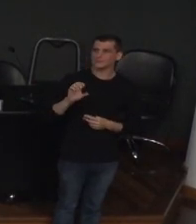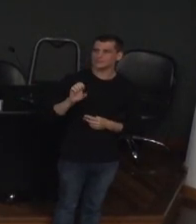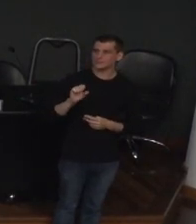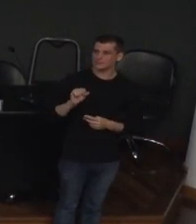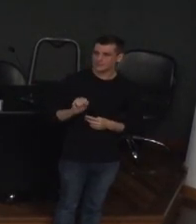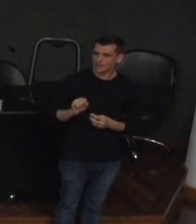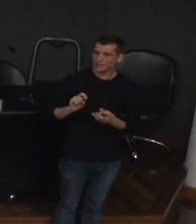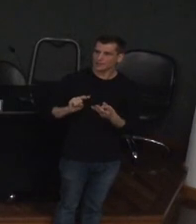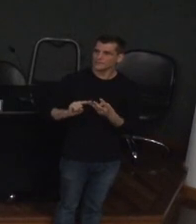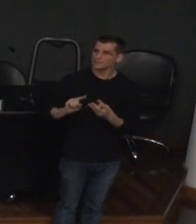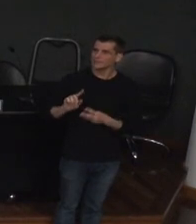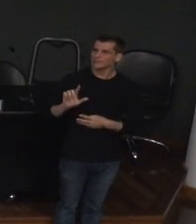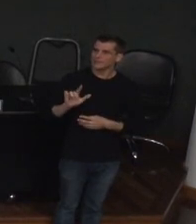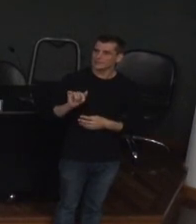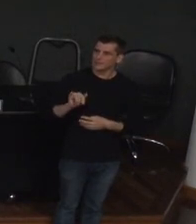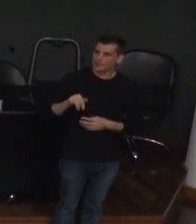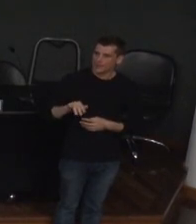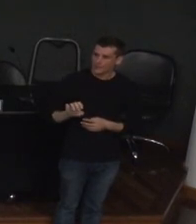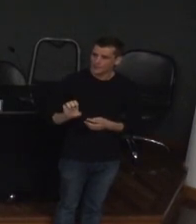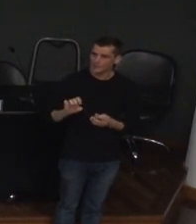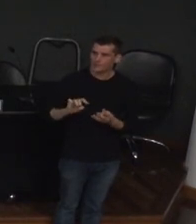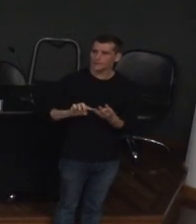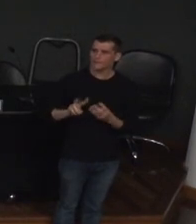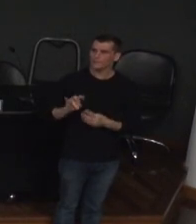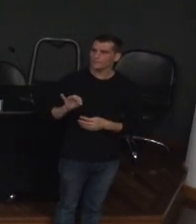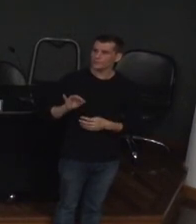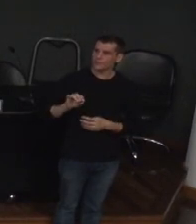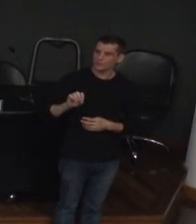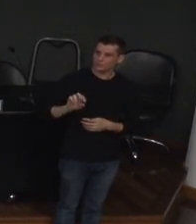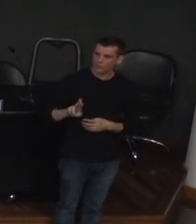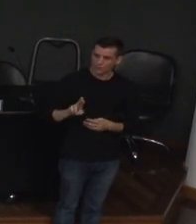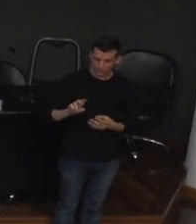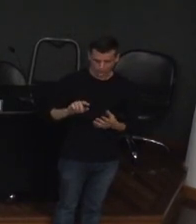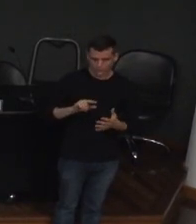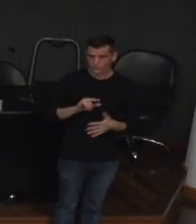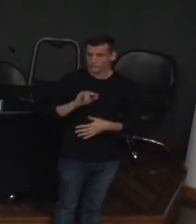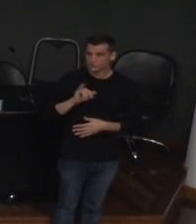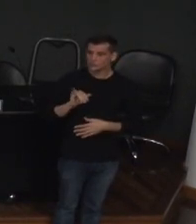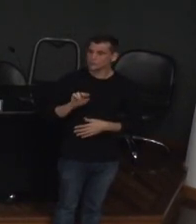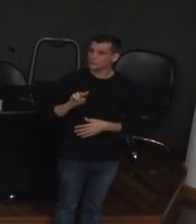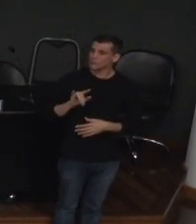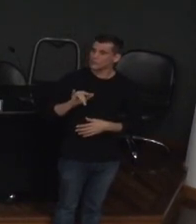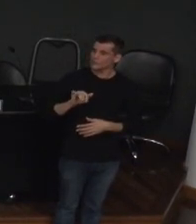Gerência Cultural, e eu e a Juliane, que somos da Coordenadoria de Eventos e Gerência de Cerimonial.